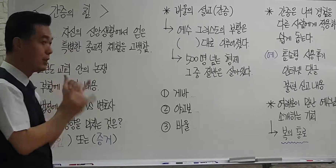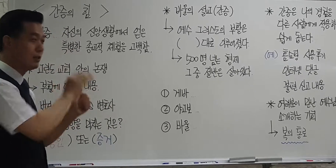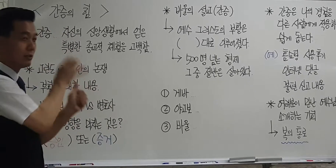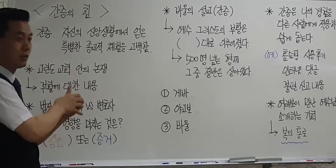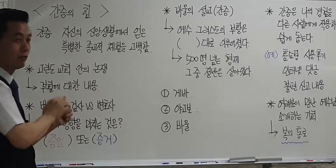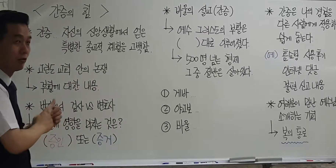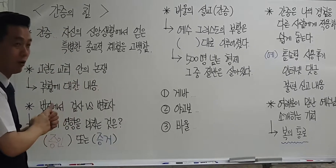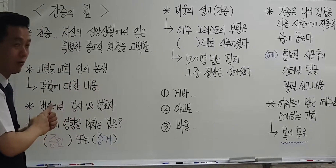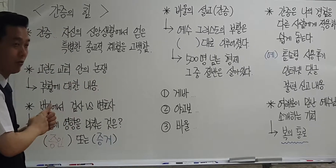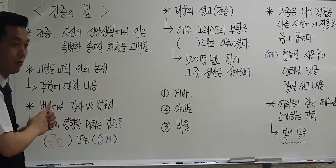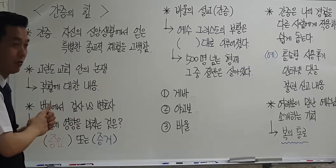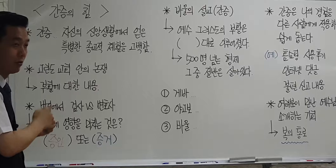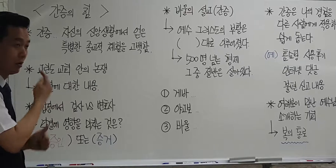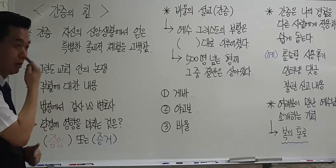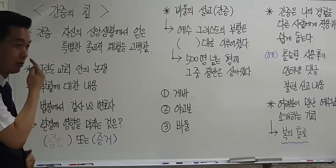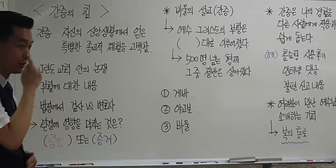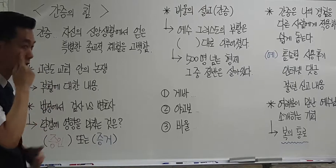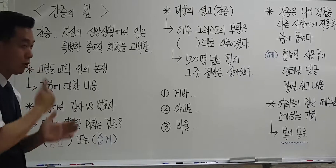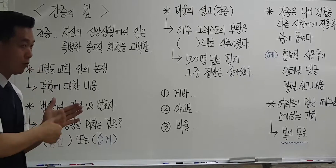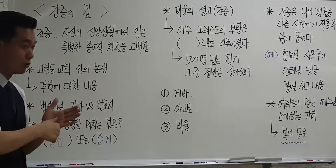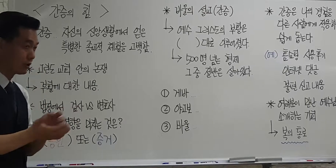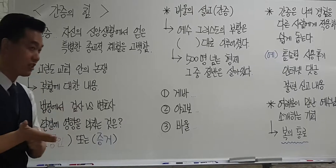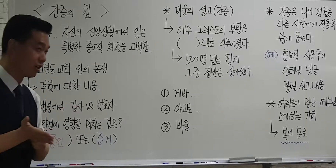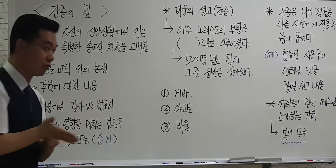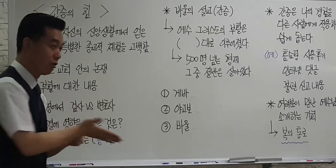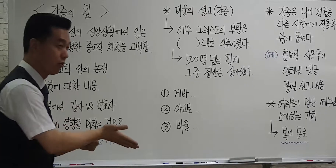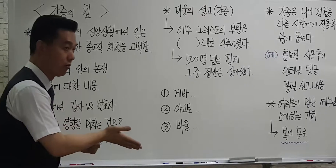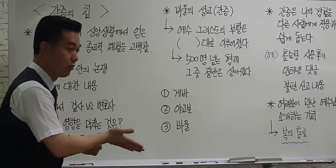증인을 세우는 거예요. 그리고 증거물을 제시하는 거예요.